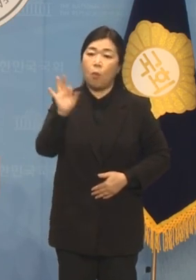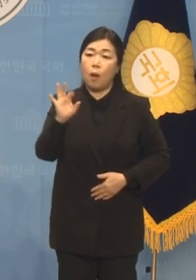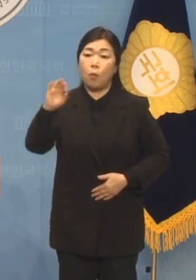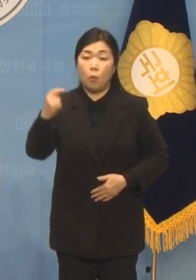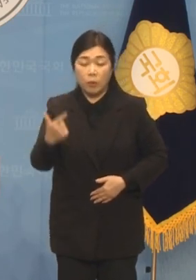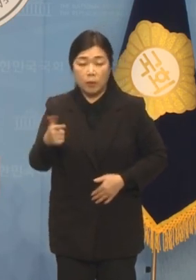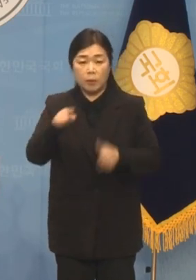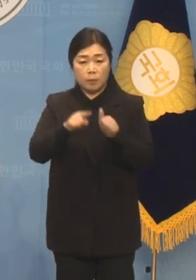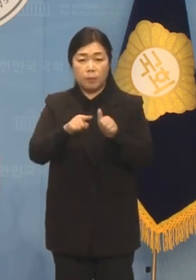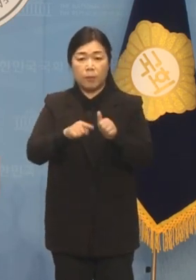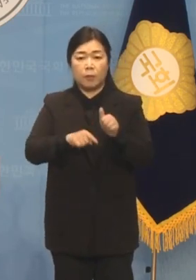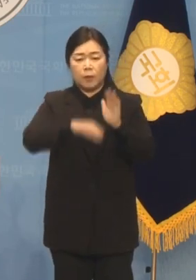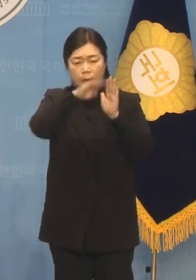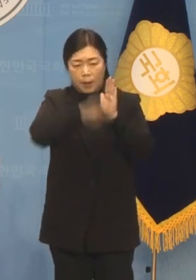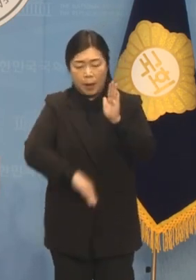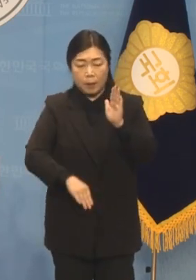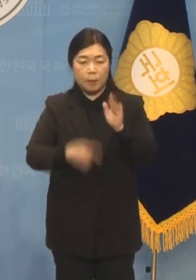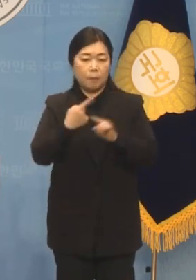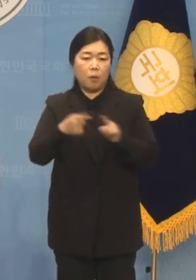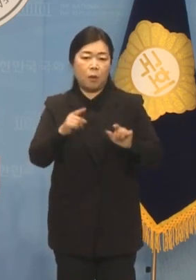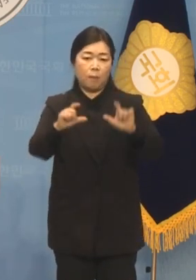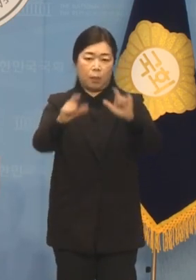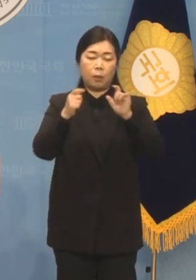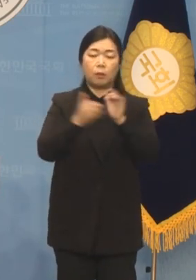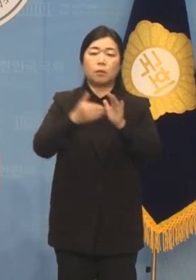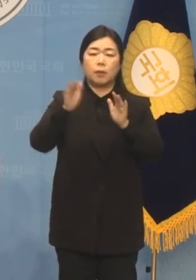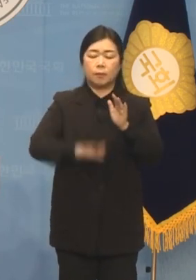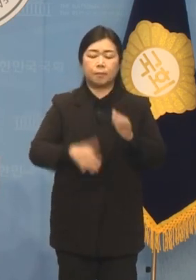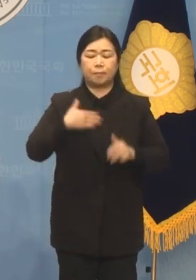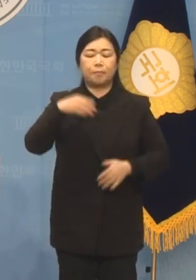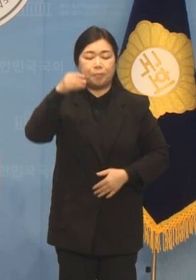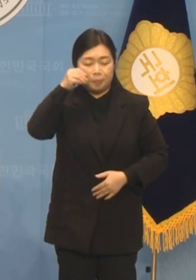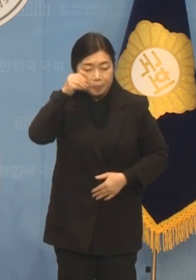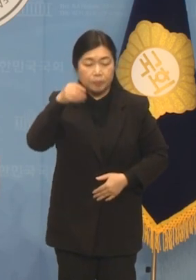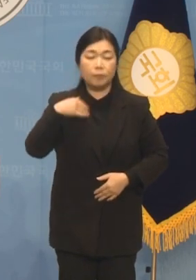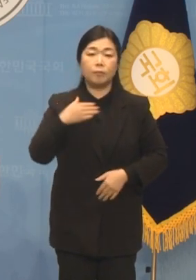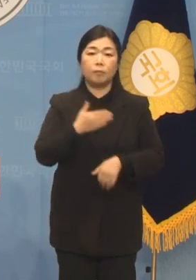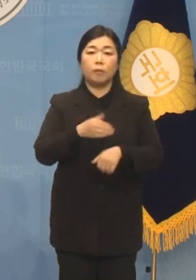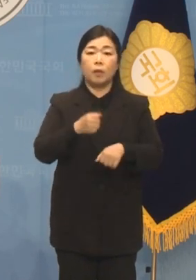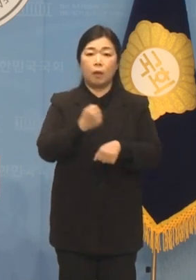경선 결과에 승복하며 당에 헌신하겠다고 밝혔습니다.